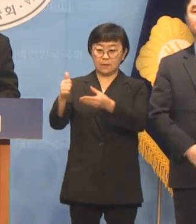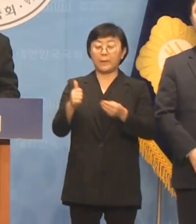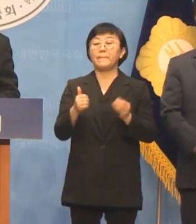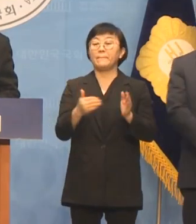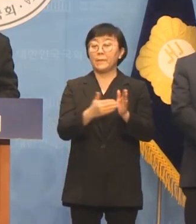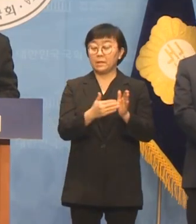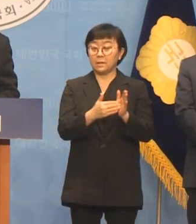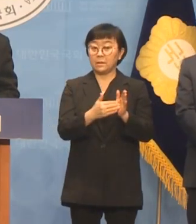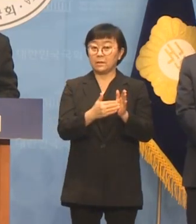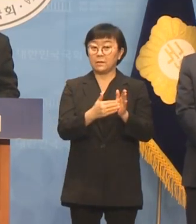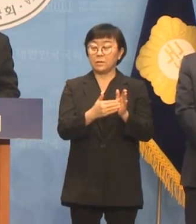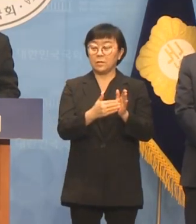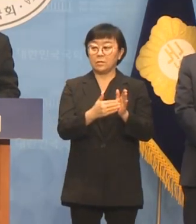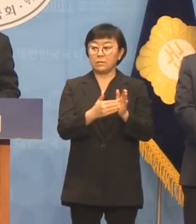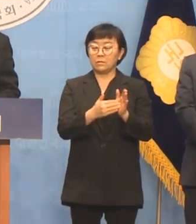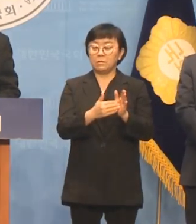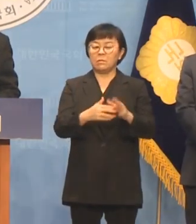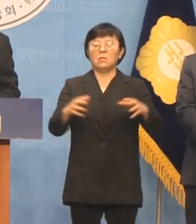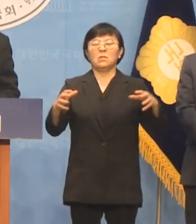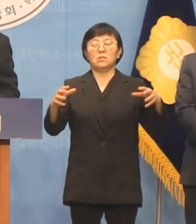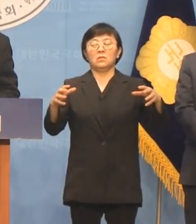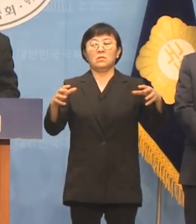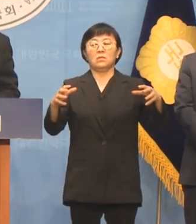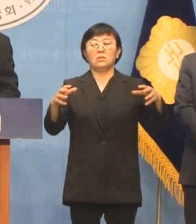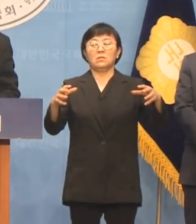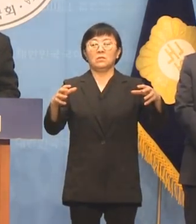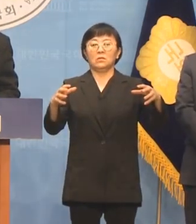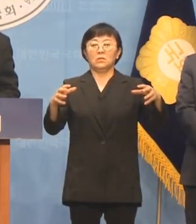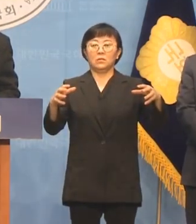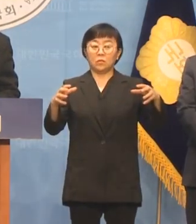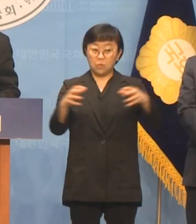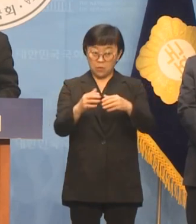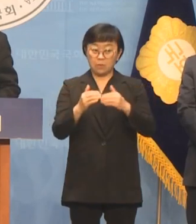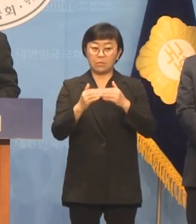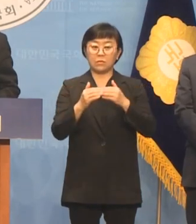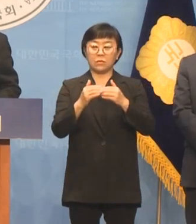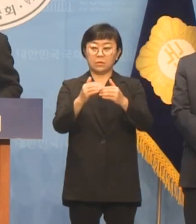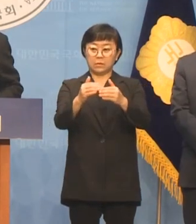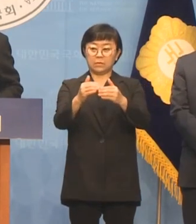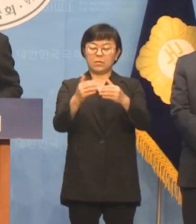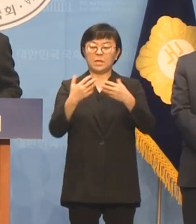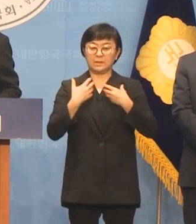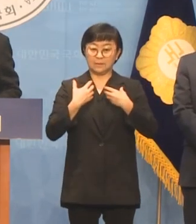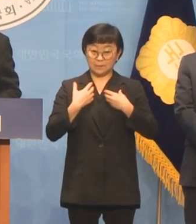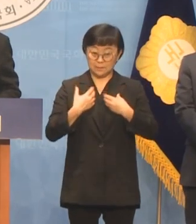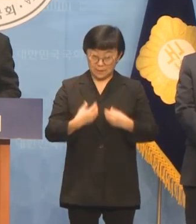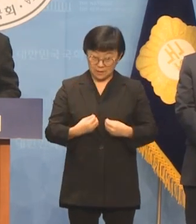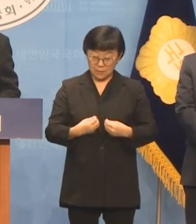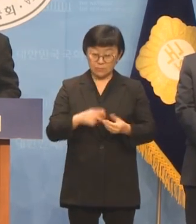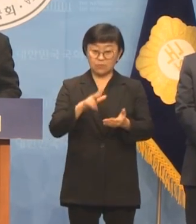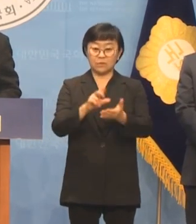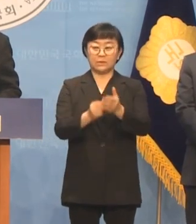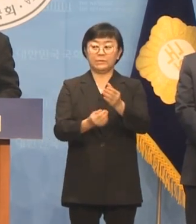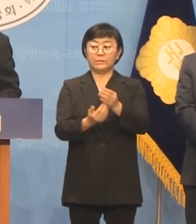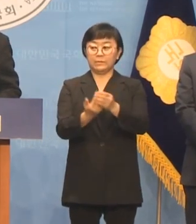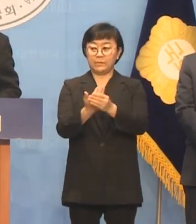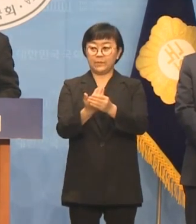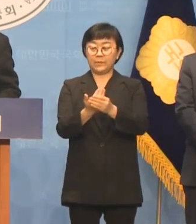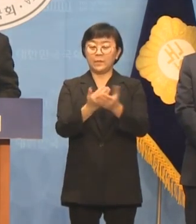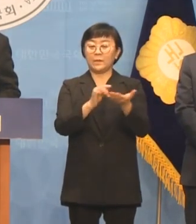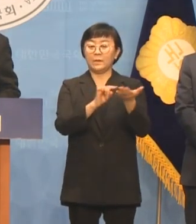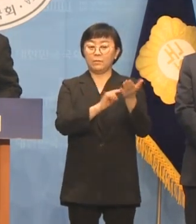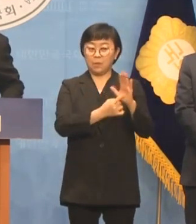되셨는데 그동안의 통합 과정, 통합과 그 좌절의 과정을 거치느라고